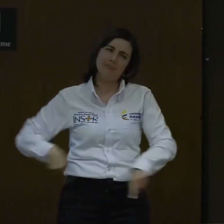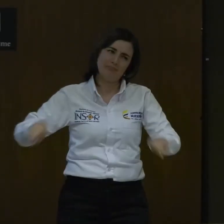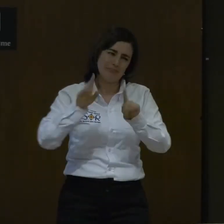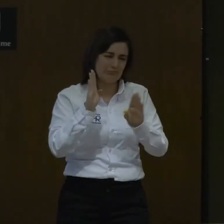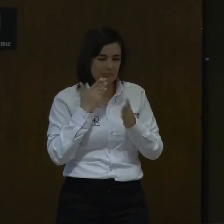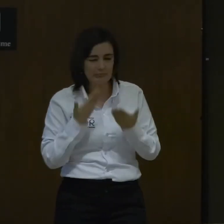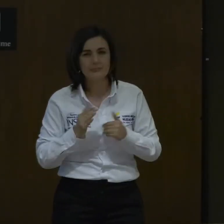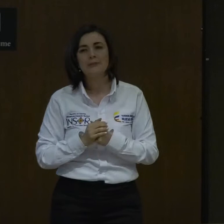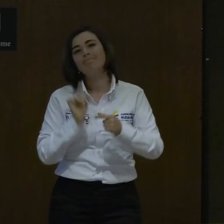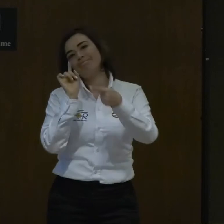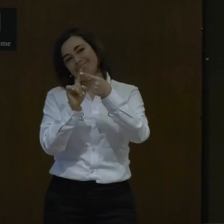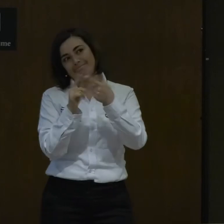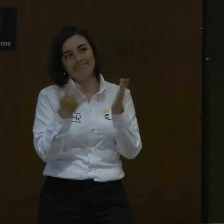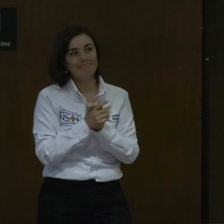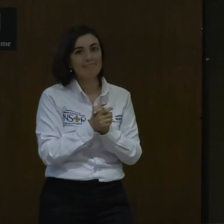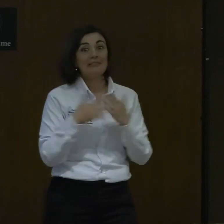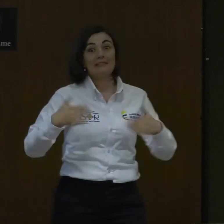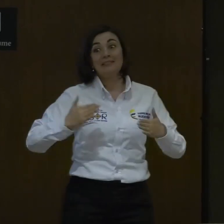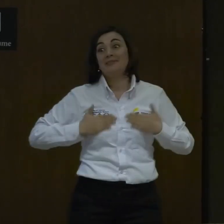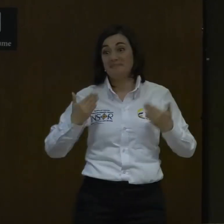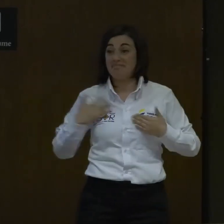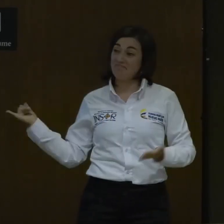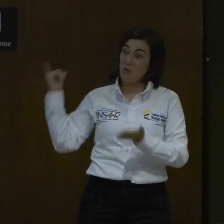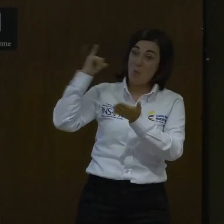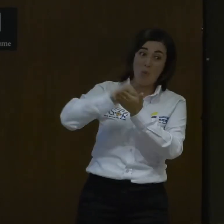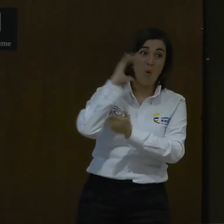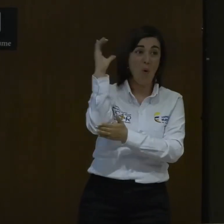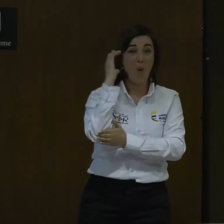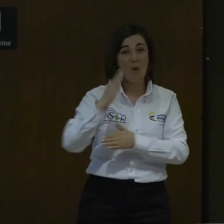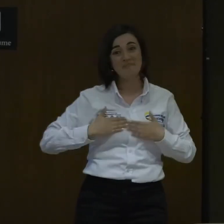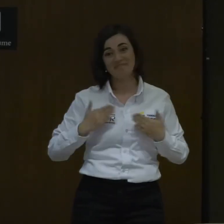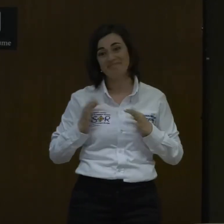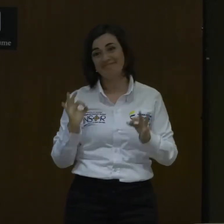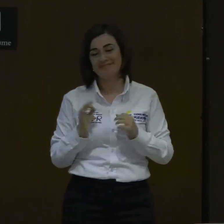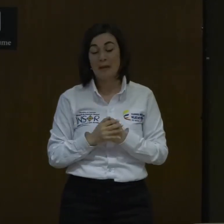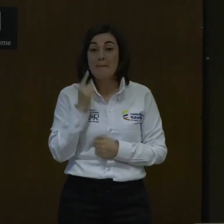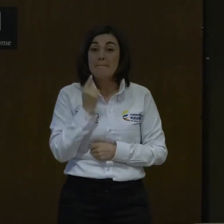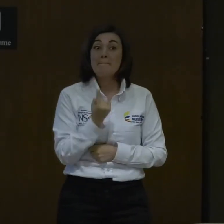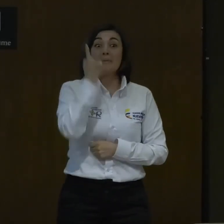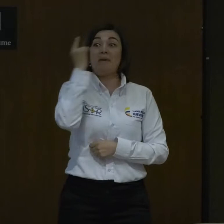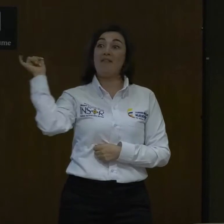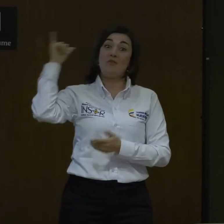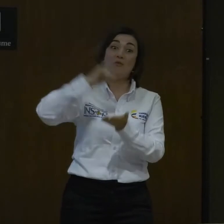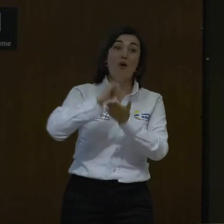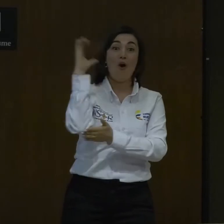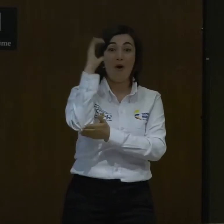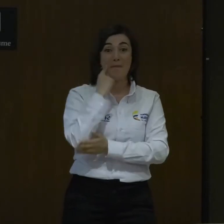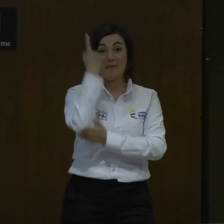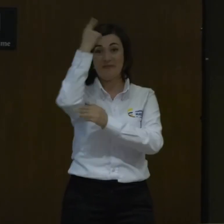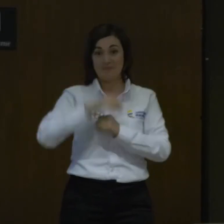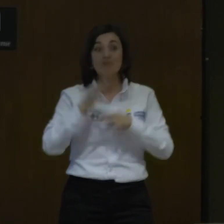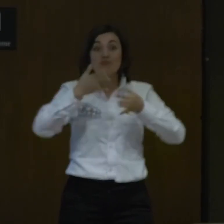En primer lugar, decir que estoy encantada de estar aquí en Colombia. Es mi primera visita a Colombia. Yo